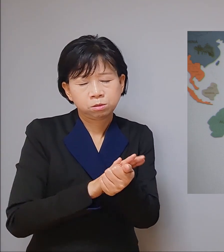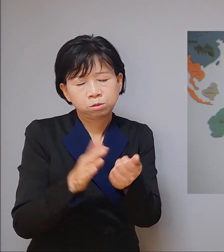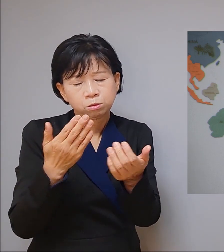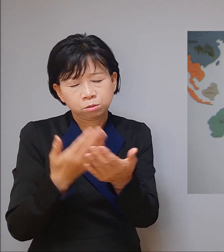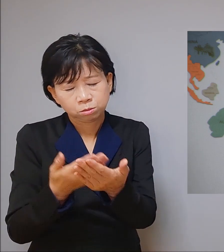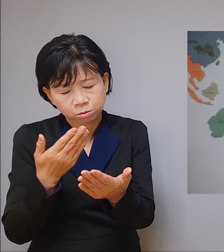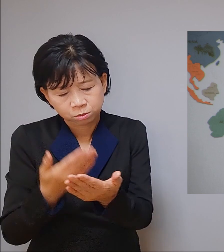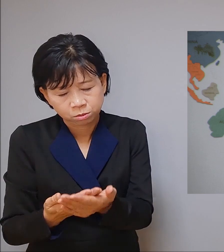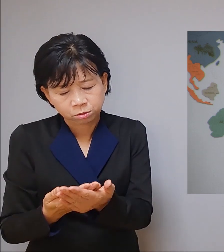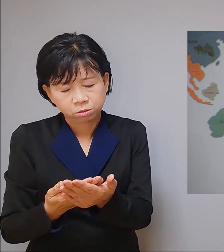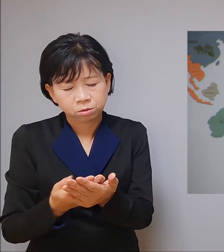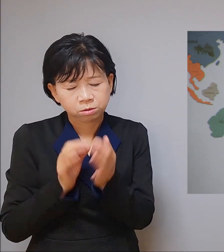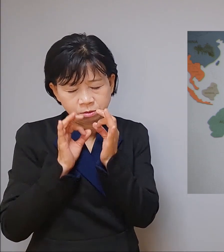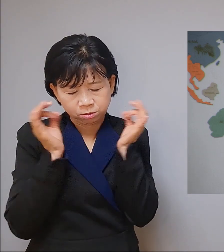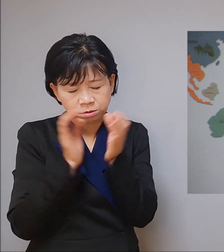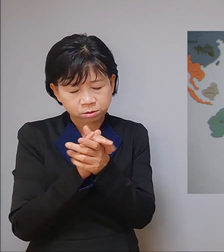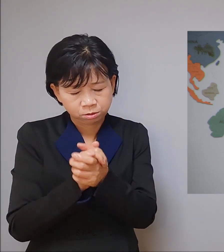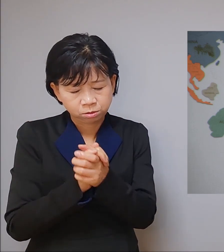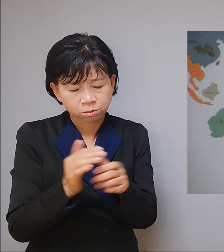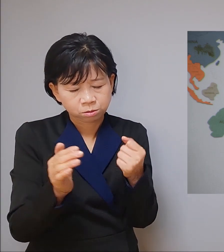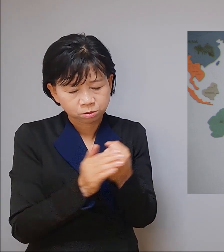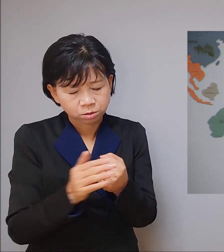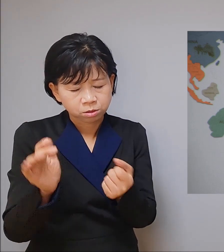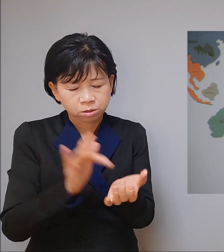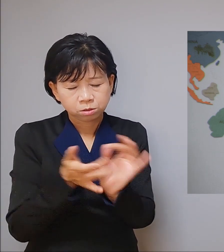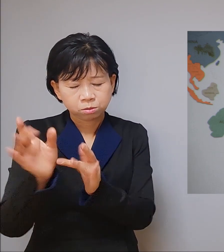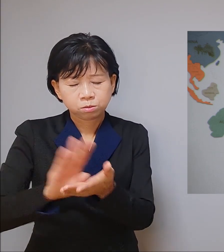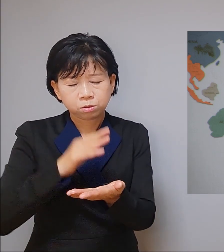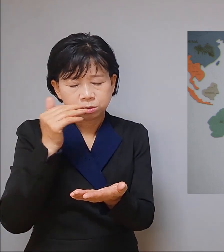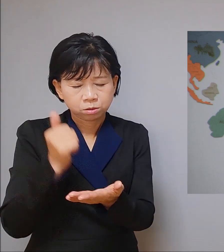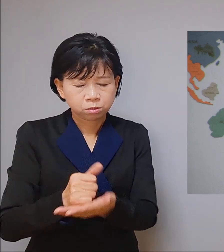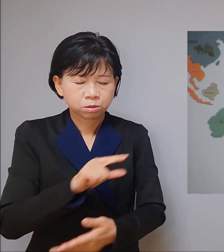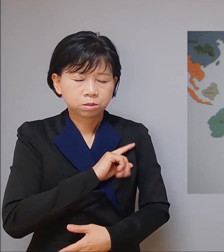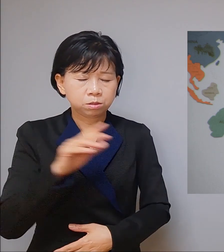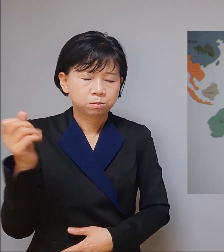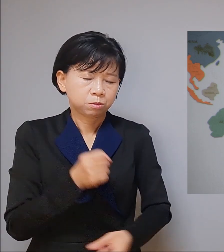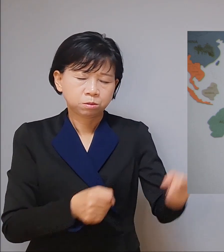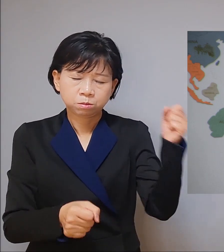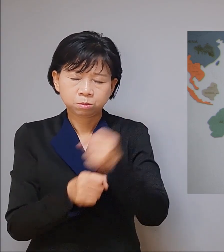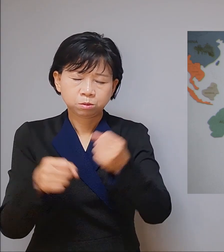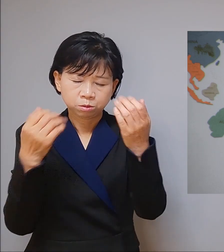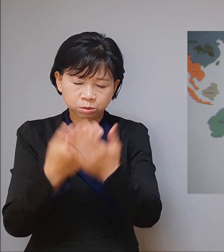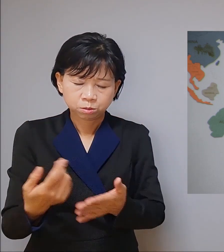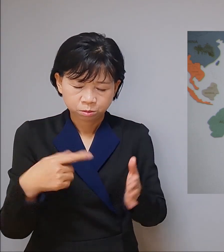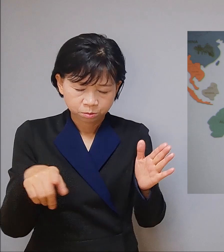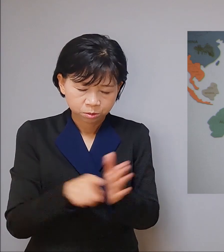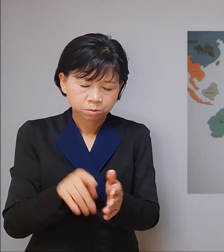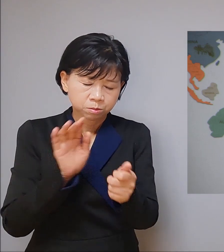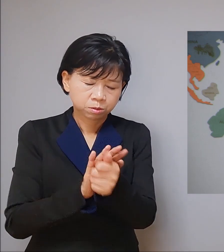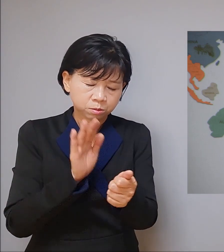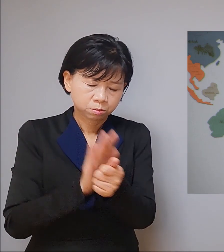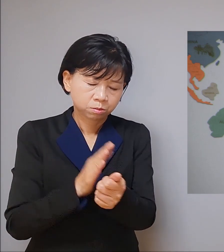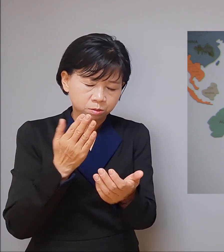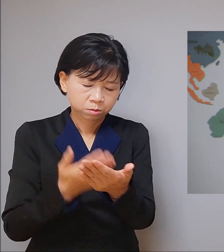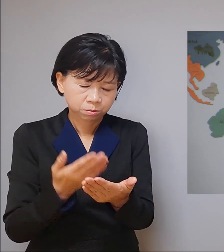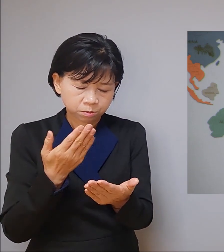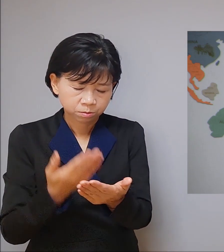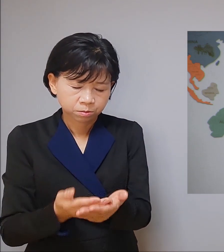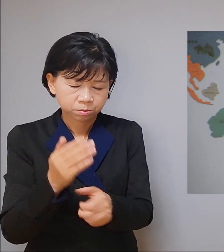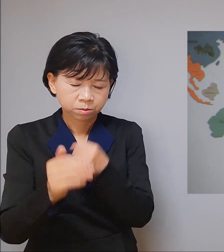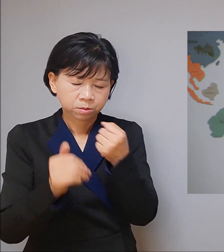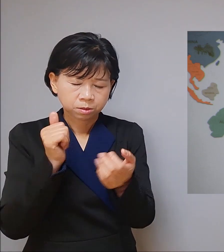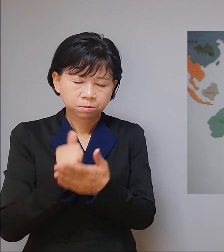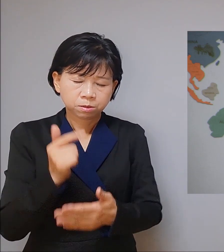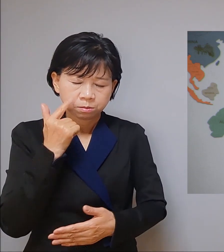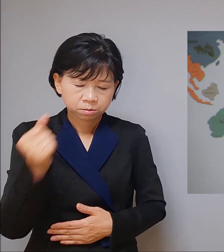주셔서 간곡하게 기도하오니 예수 그리스도 이름으로 회복될 줄 믿습니다. 하나님 도와 주시옵소서. 하나님